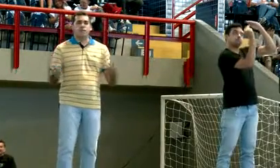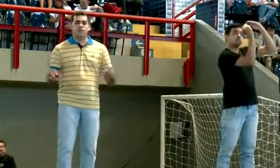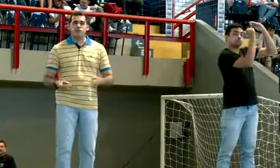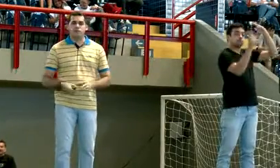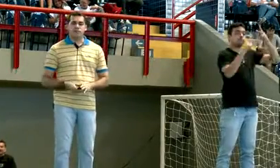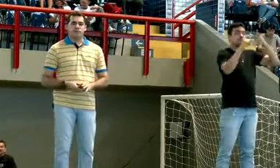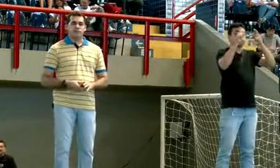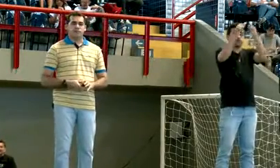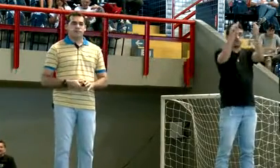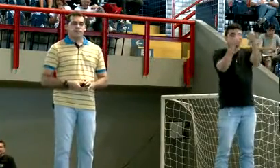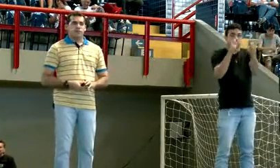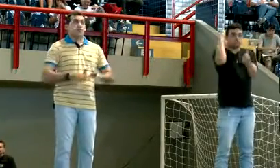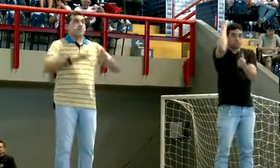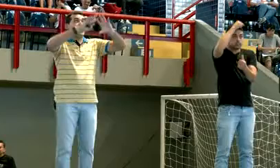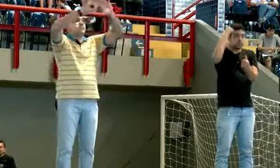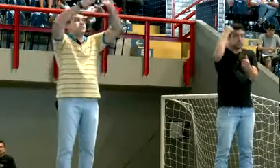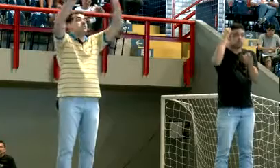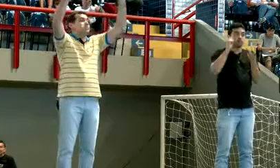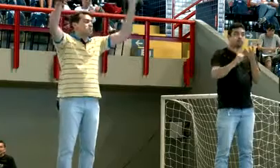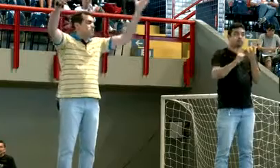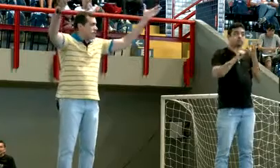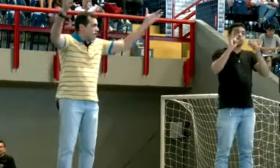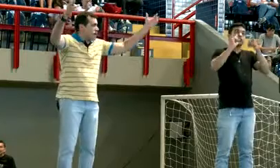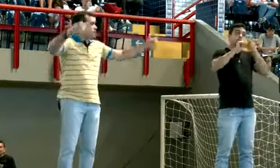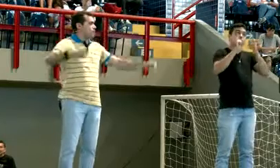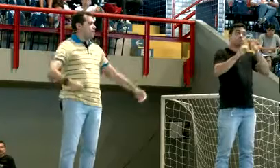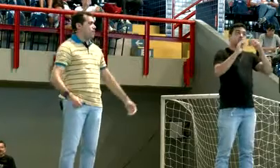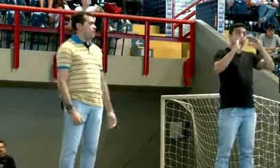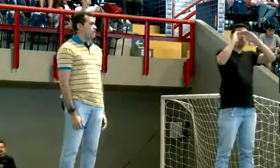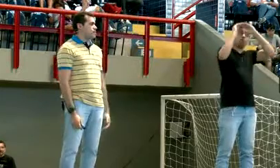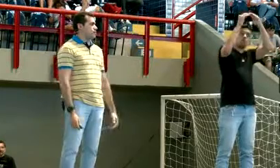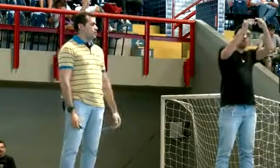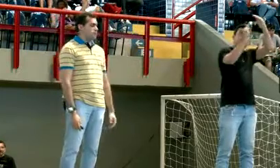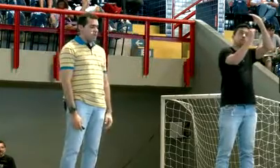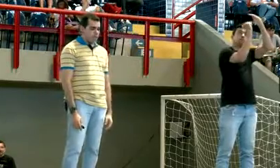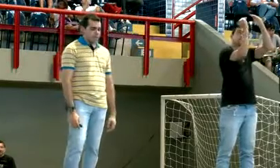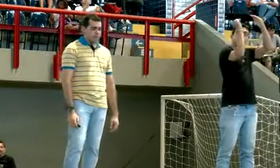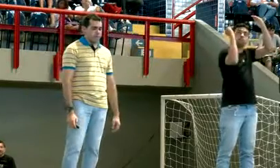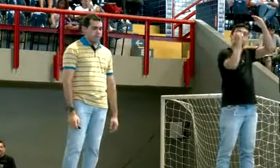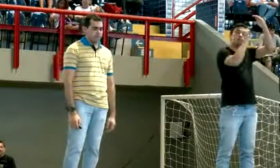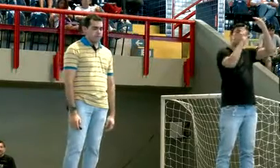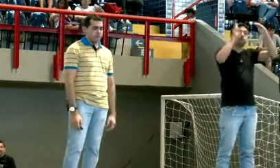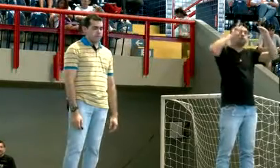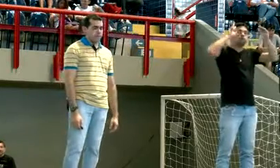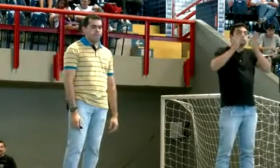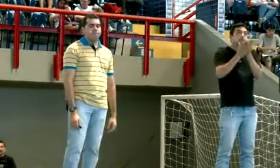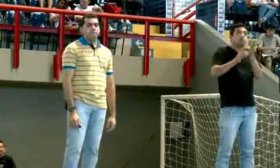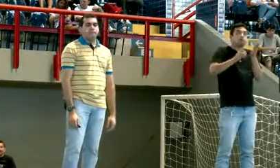de santos, os tetos pintados com imagens bíblicas.